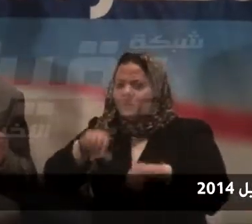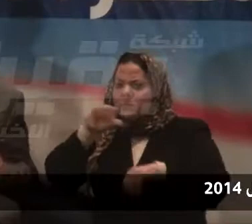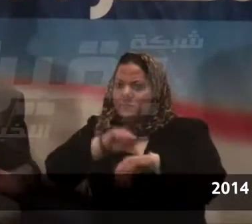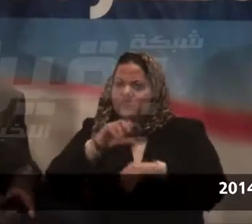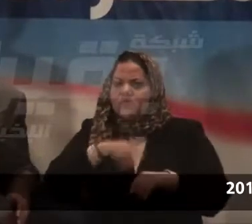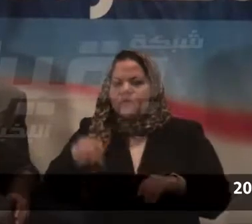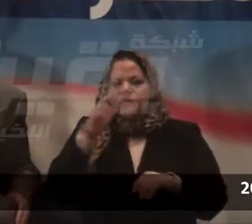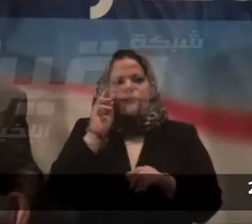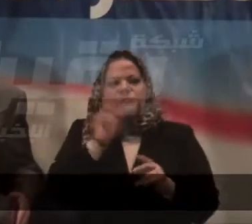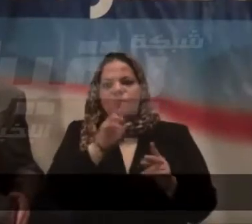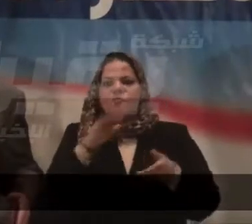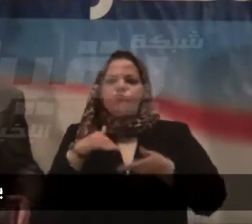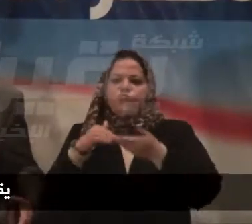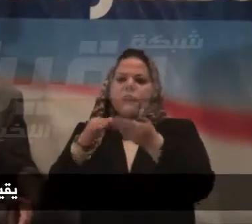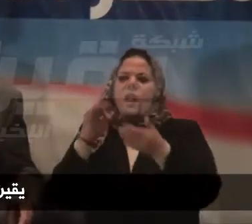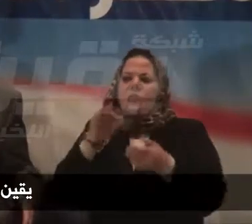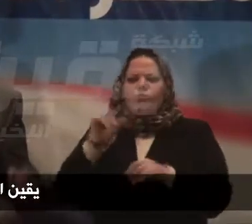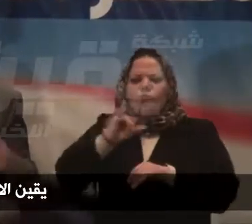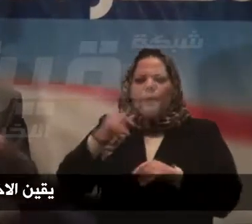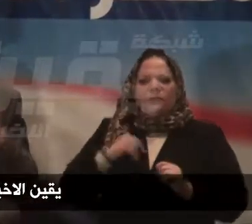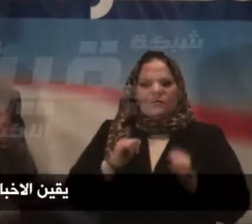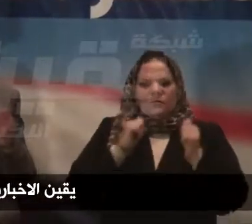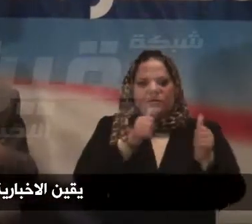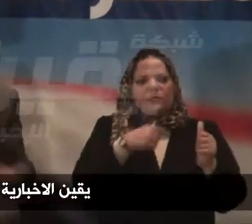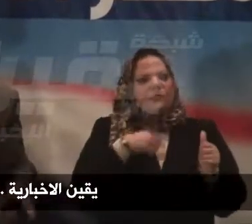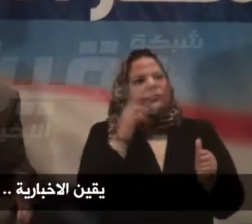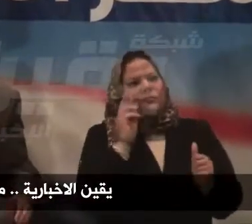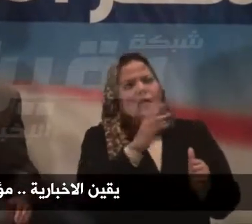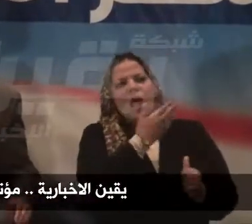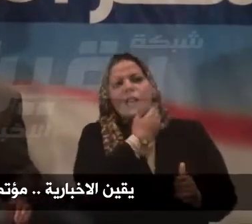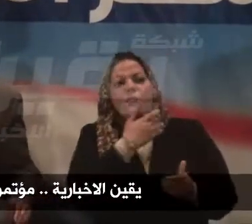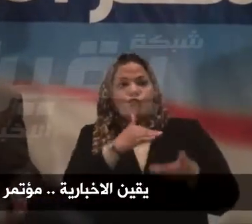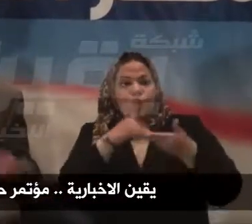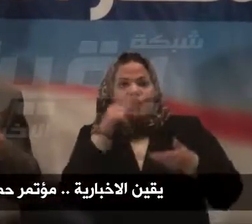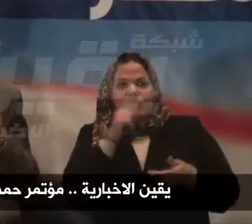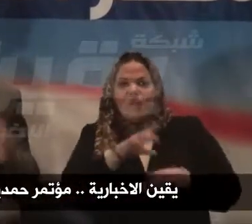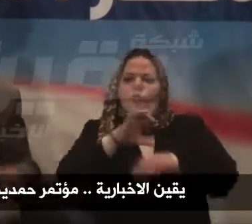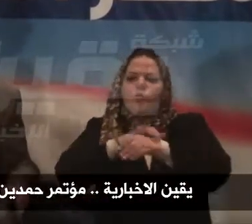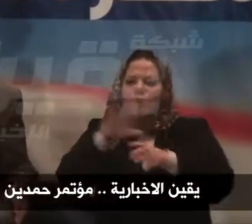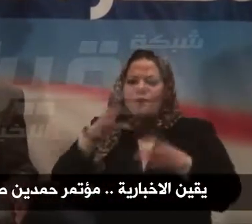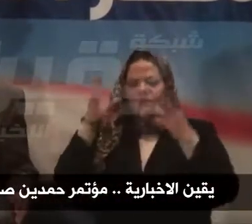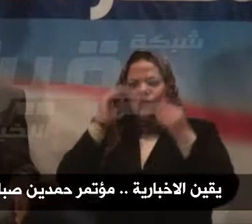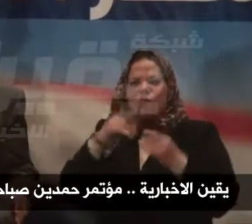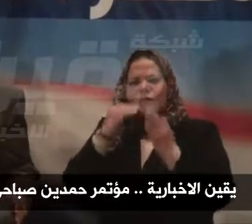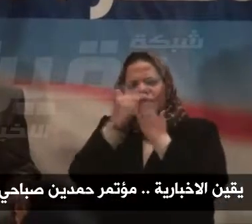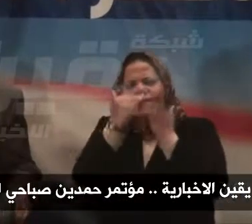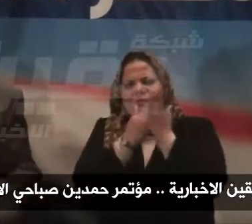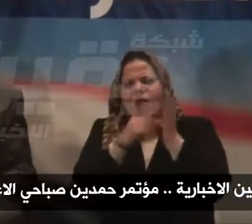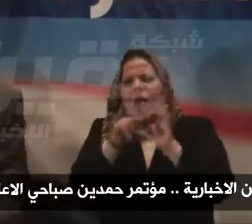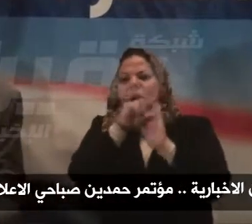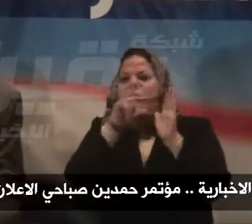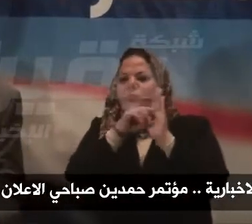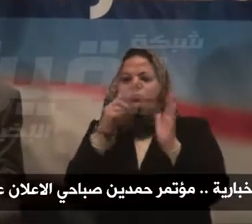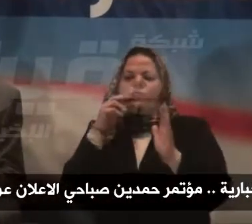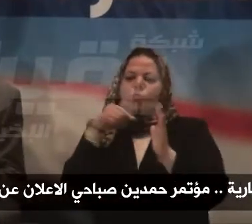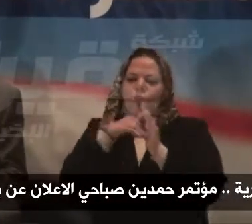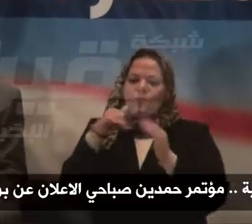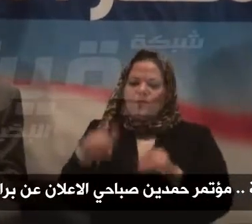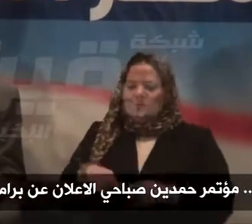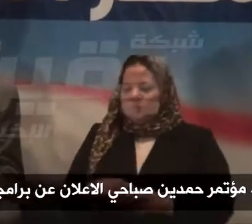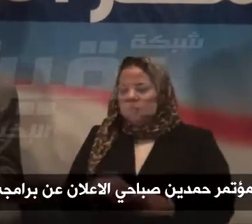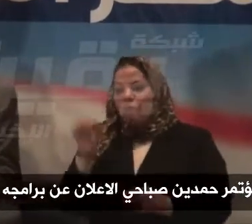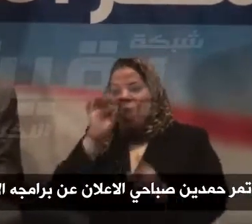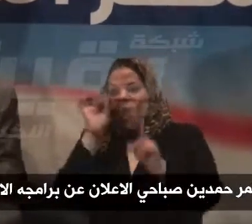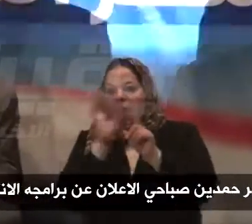هو يفتخر بالمكان الذي يعمل به، لأنه ما نسميه التسلسل الوظيفي هيعطيه هذا الحق. من